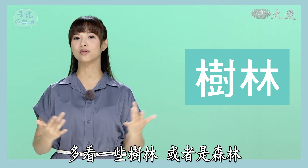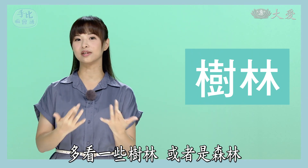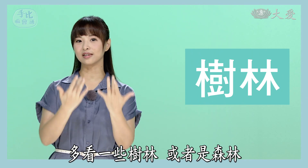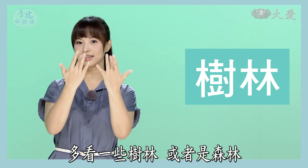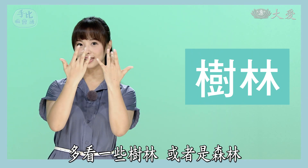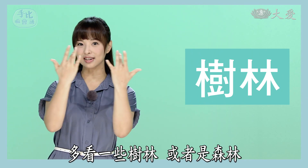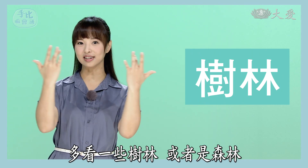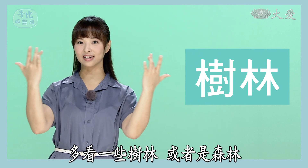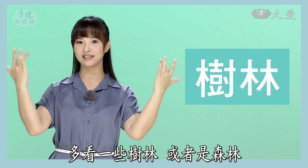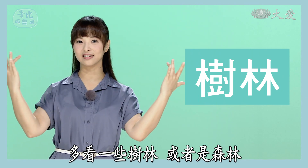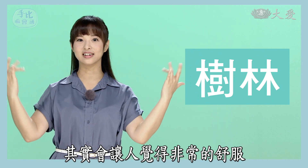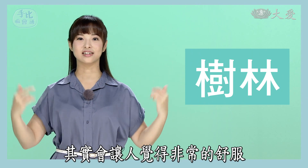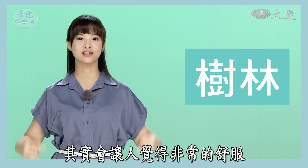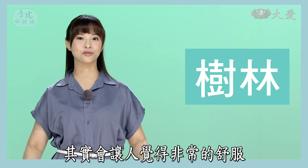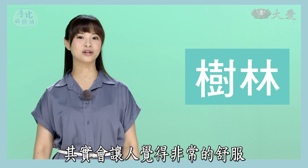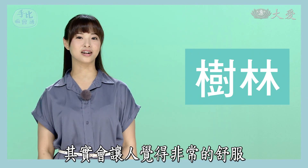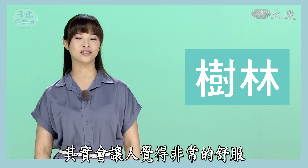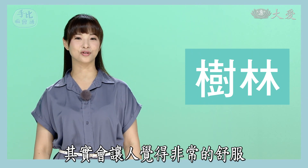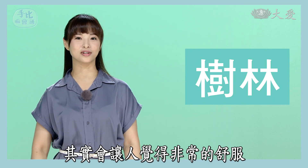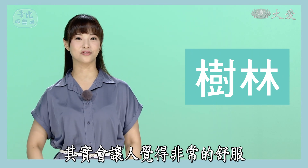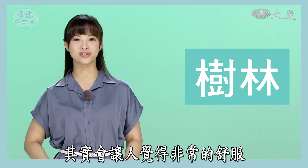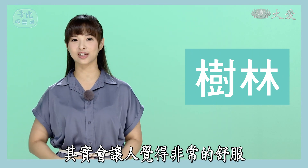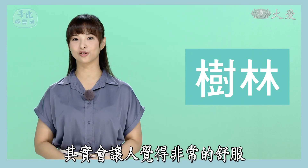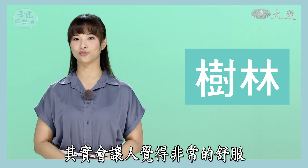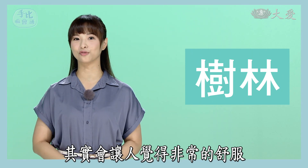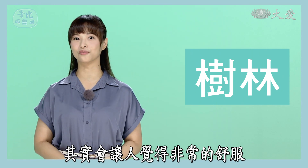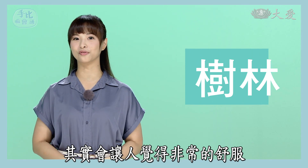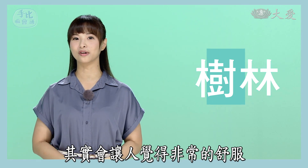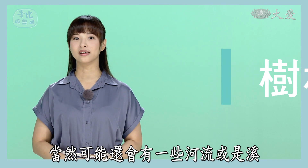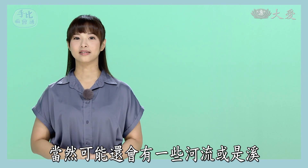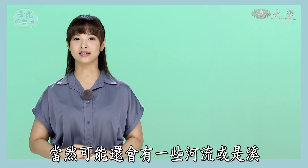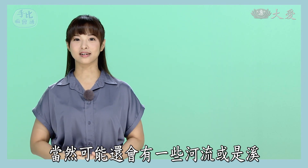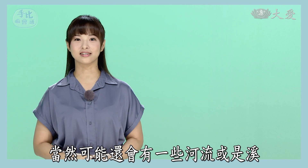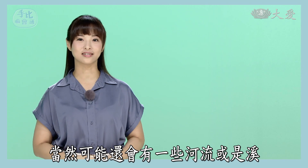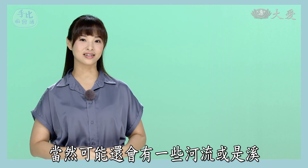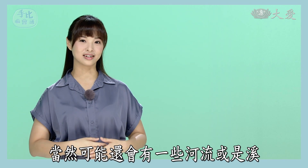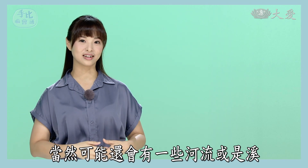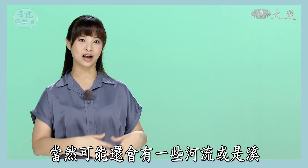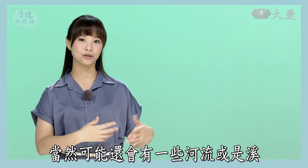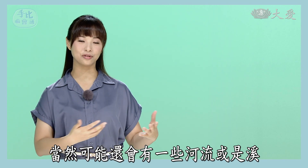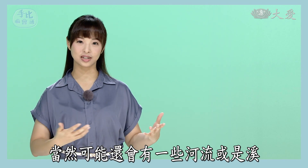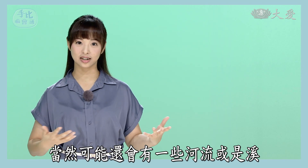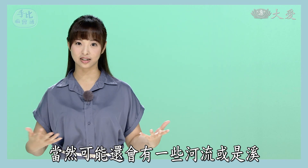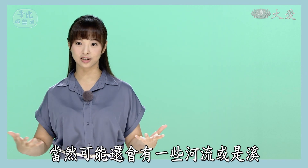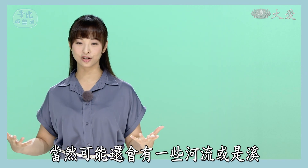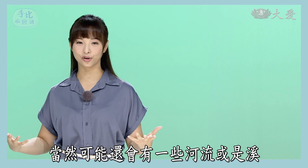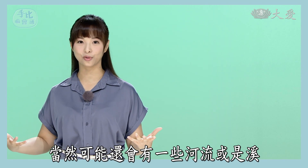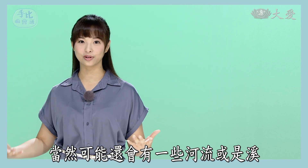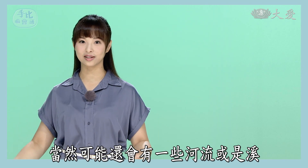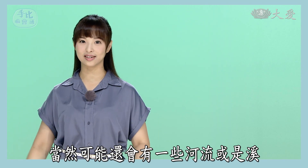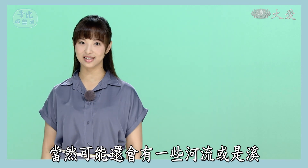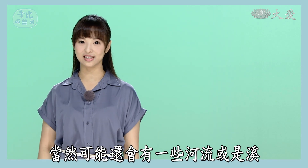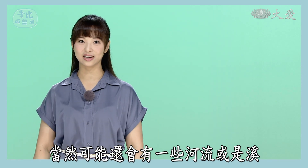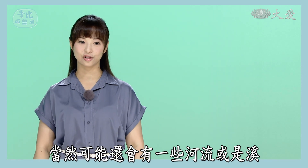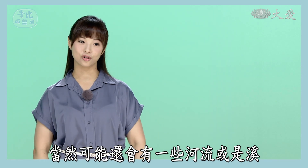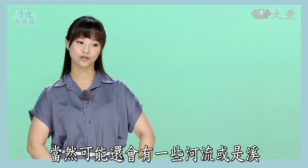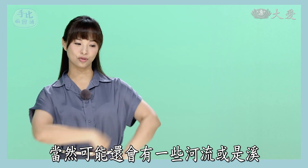是森林呢，其实会让人觉得非常的舒服。当然呢，可能还会有一些河流或是溪，所以